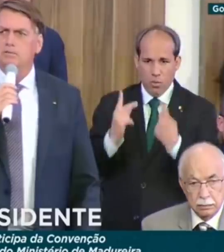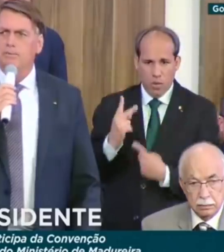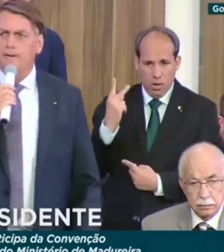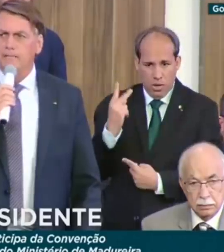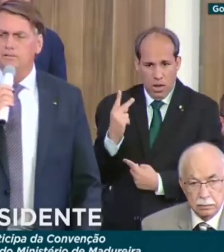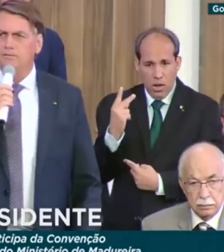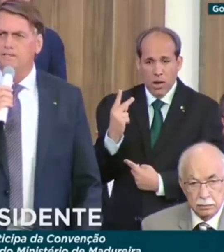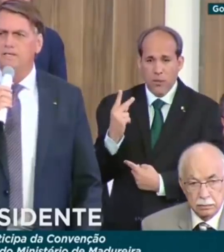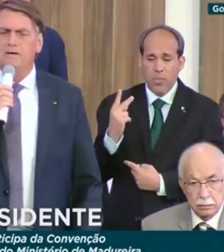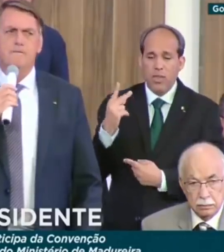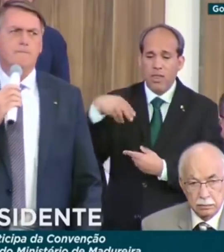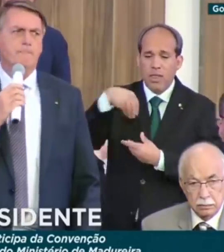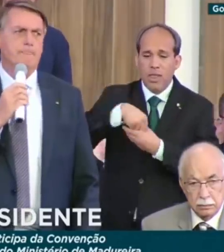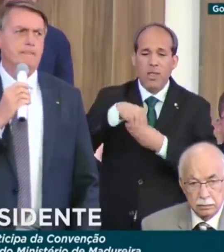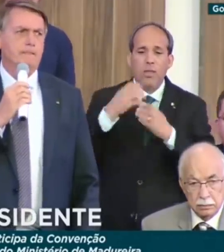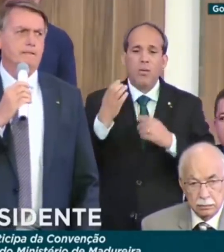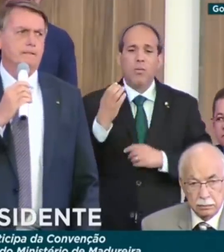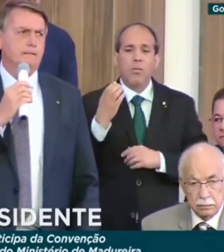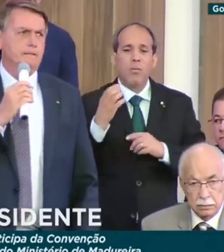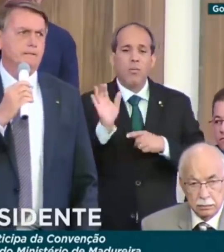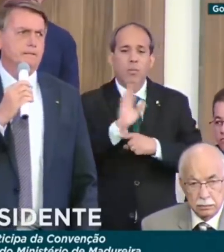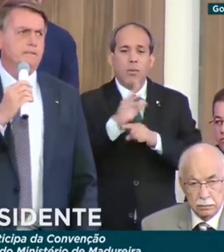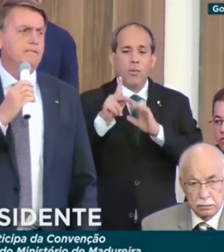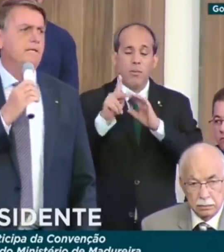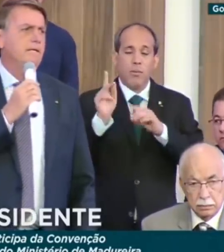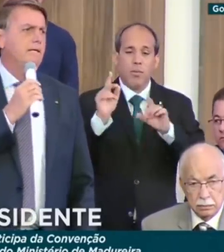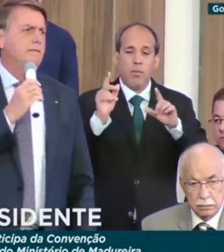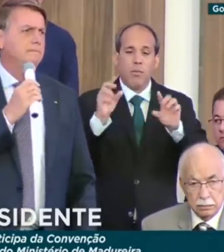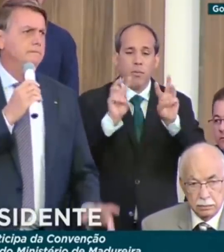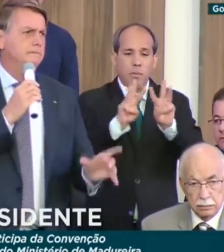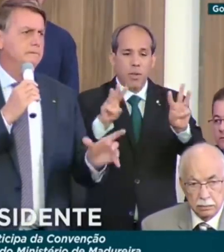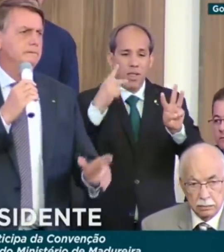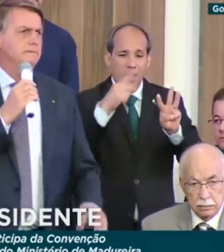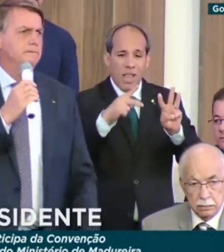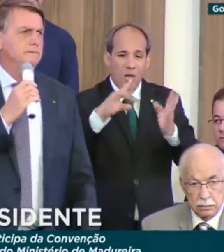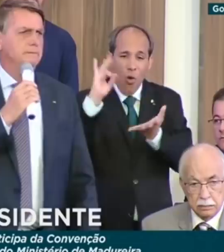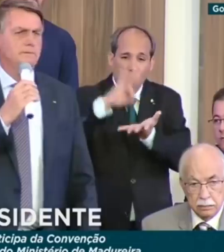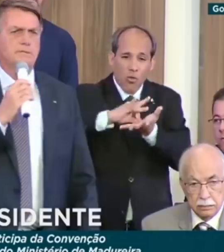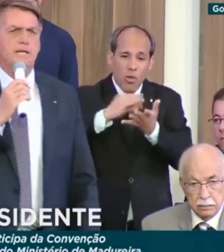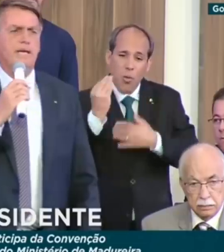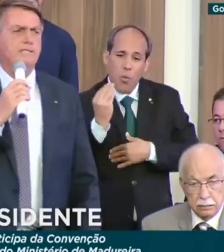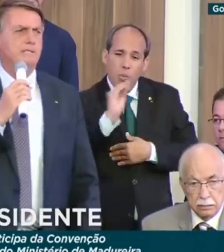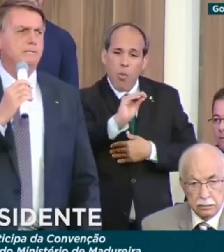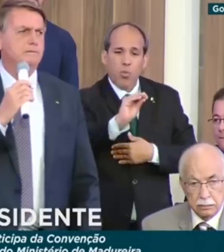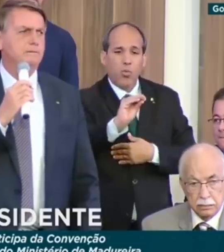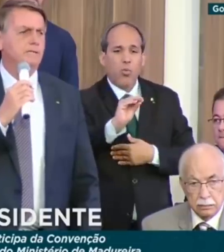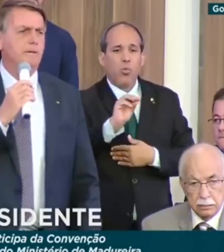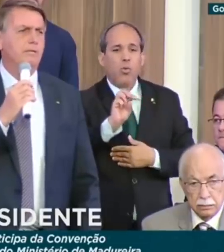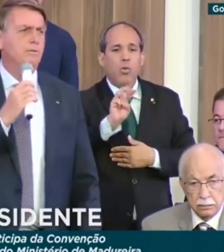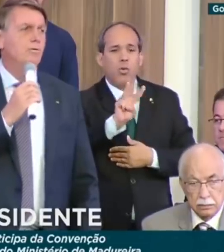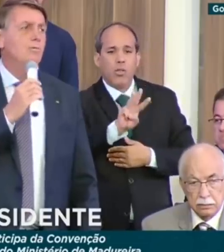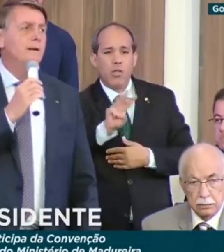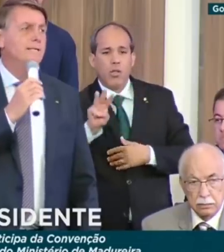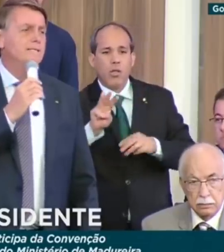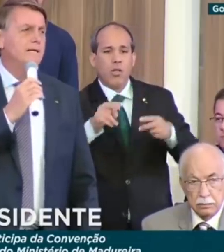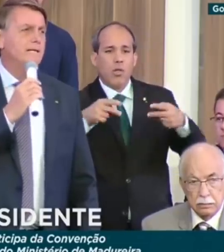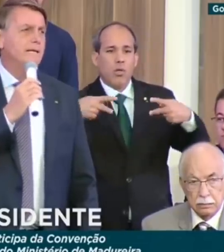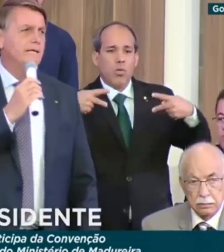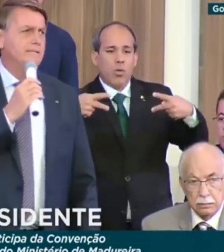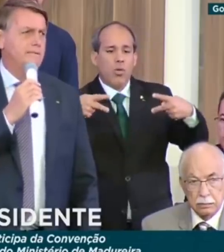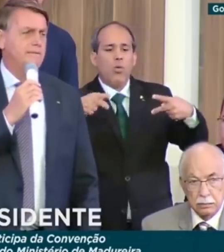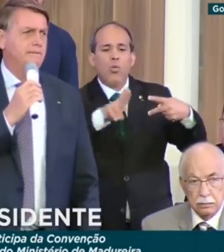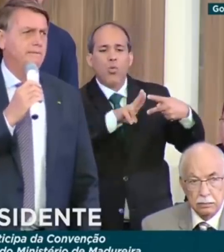que, na sua página oficial, tinha lá um site chamado